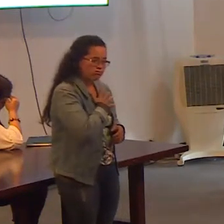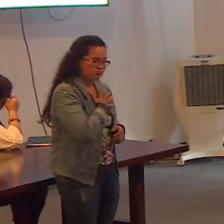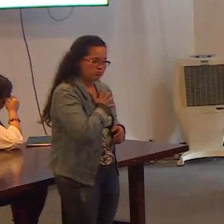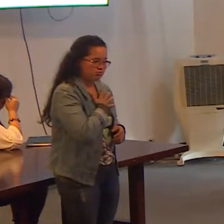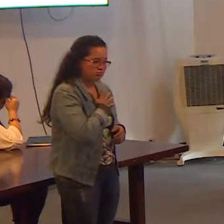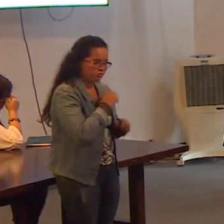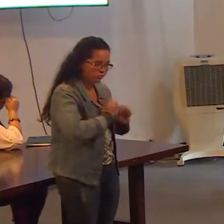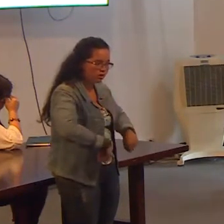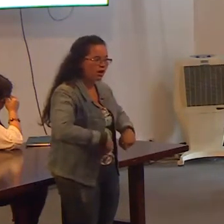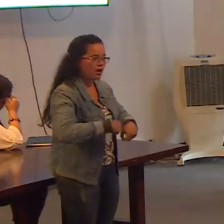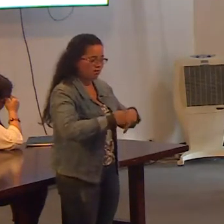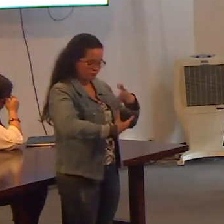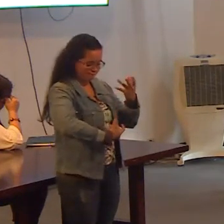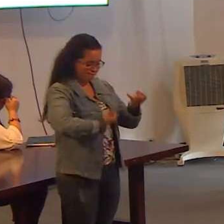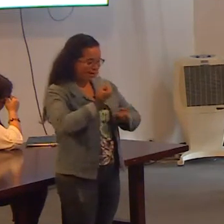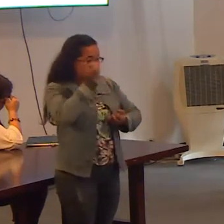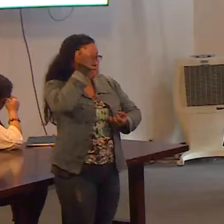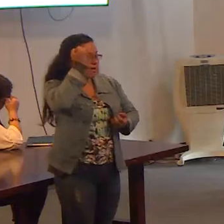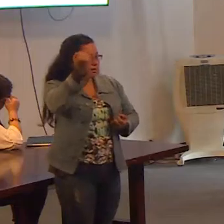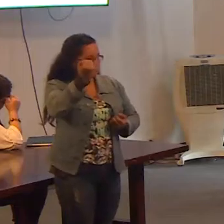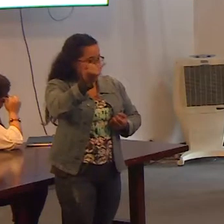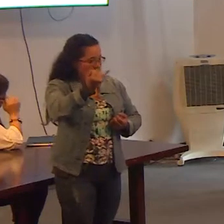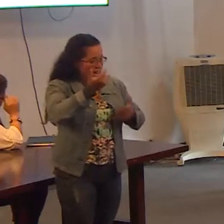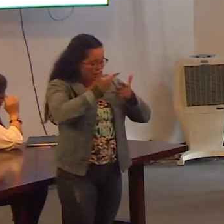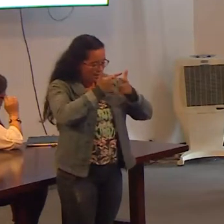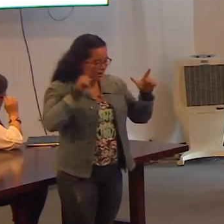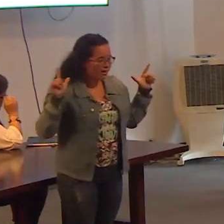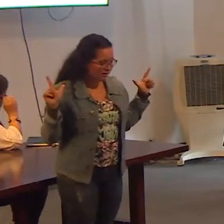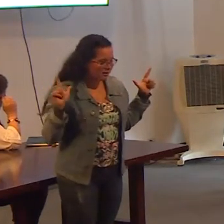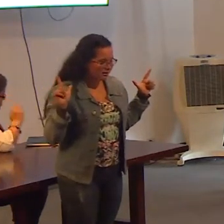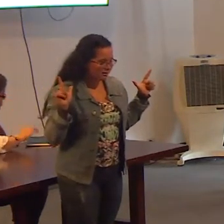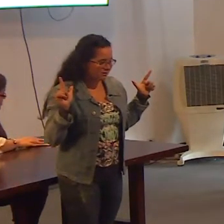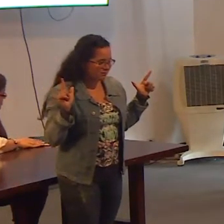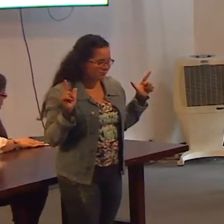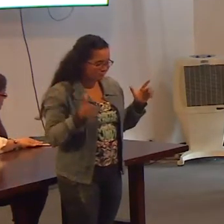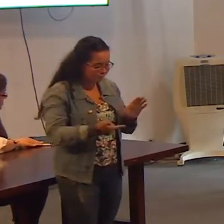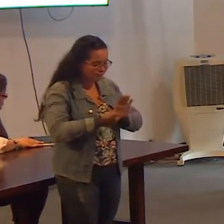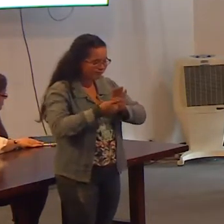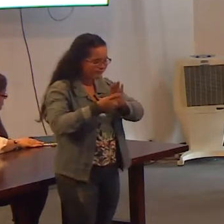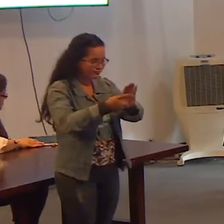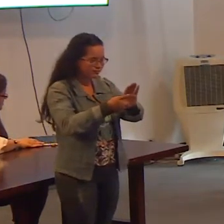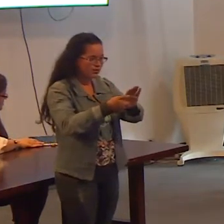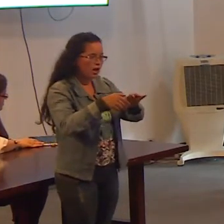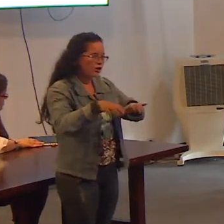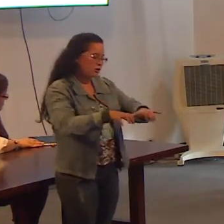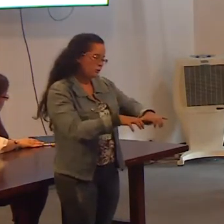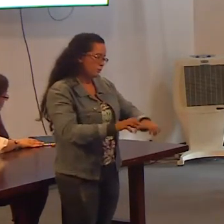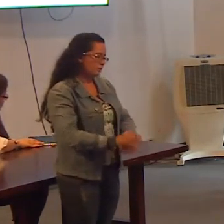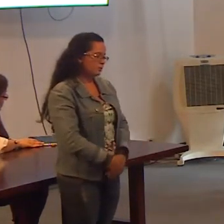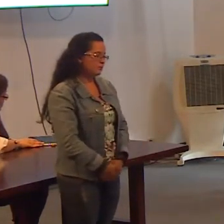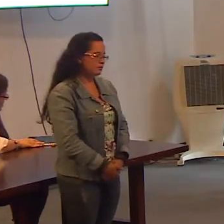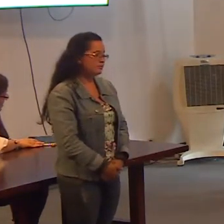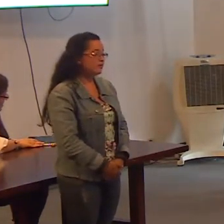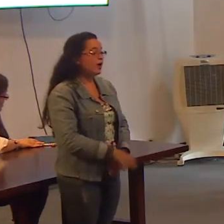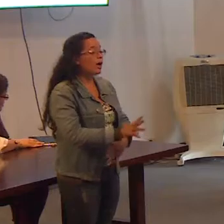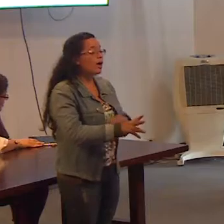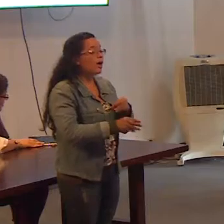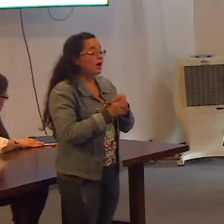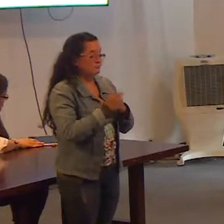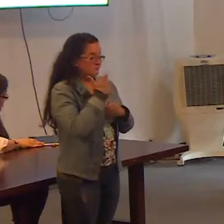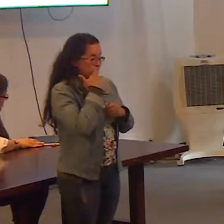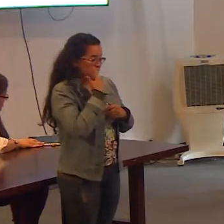de expresar sus ideas y de ser libres en el momento de ejecutar esta acción. Cabe resaltar que